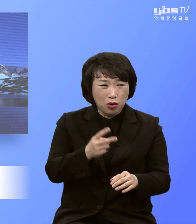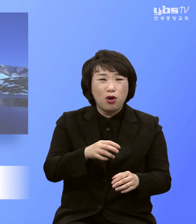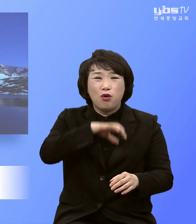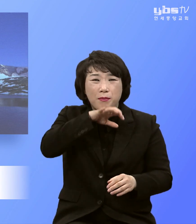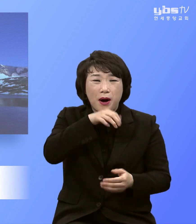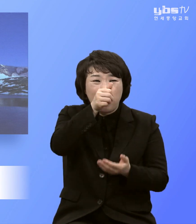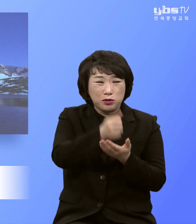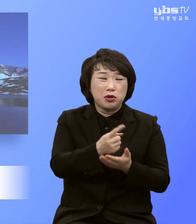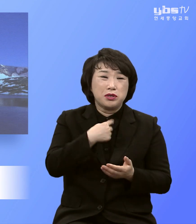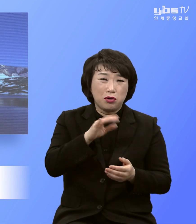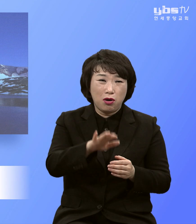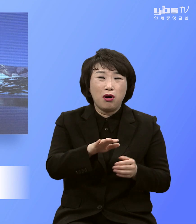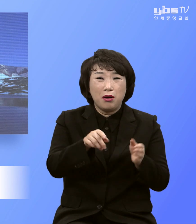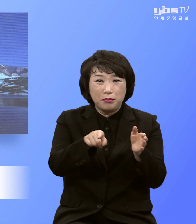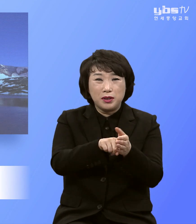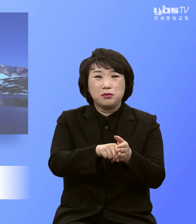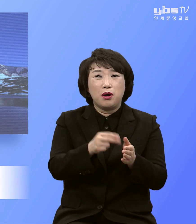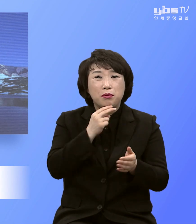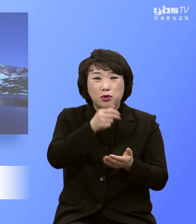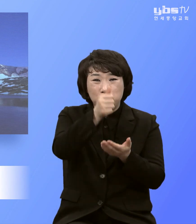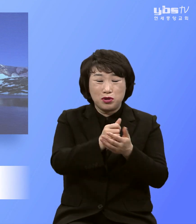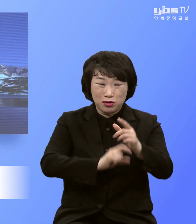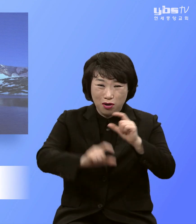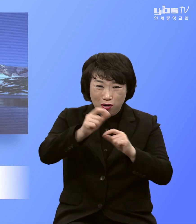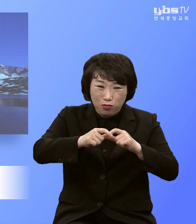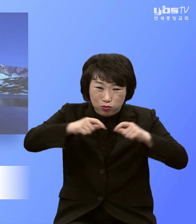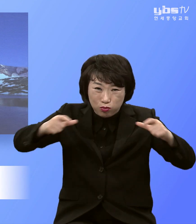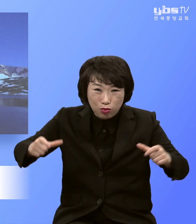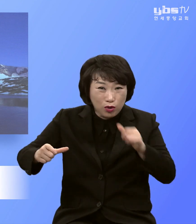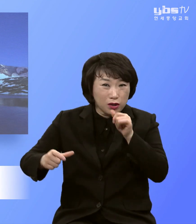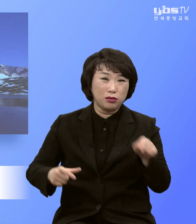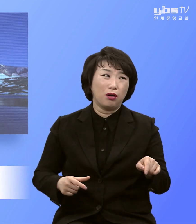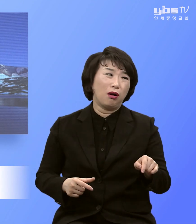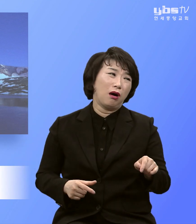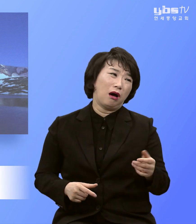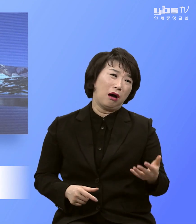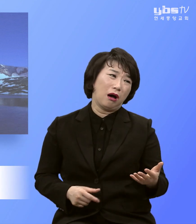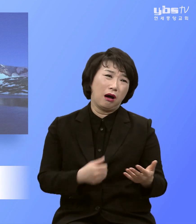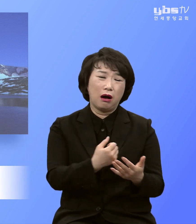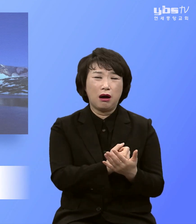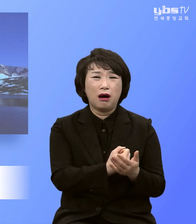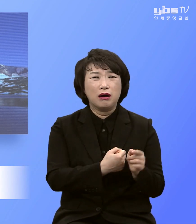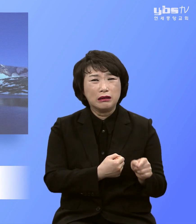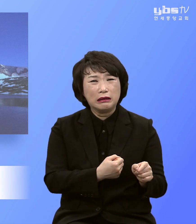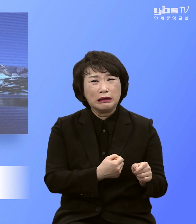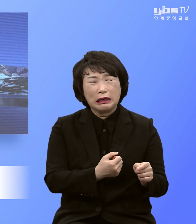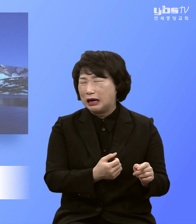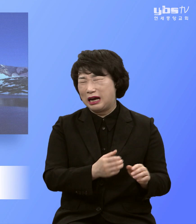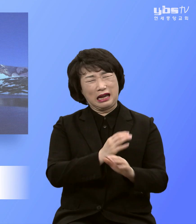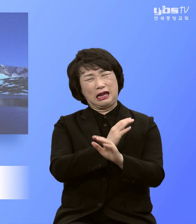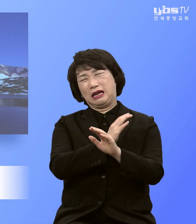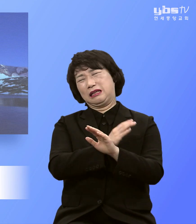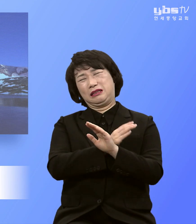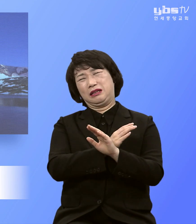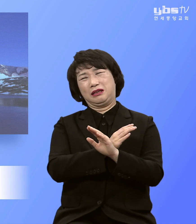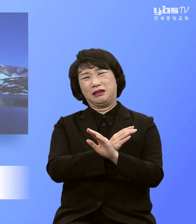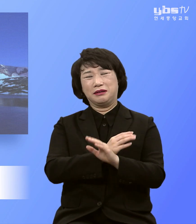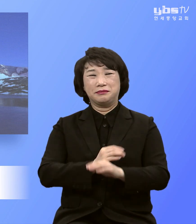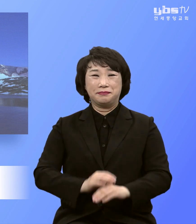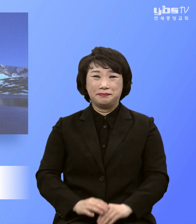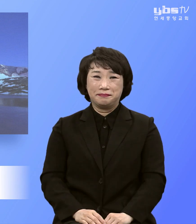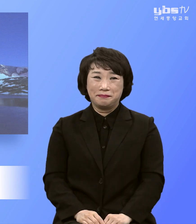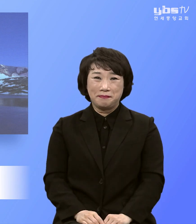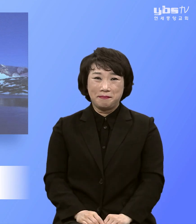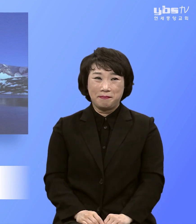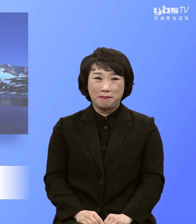죄, 불신앙의 죄를 짐을 더 만들어 놓는 이런 일을 해서는 안 되지 않느냐